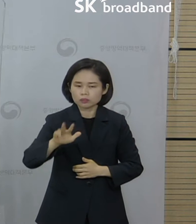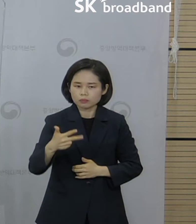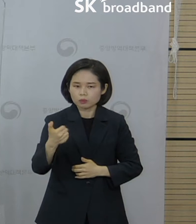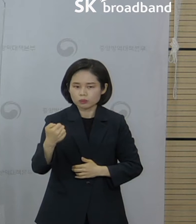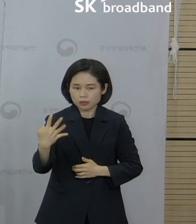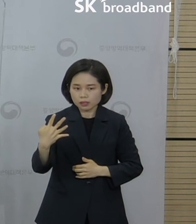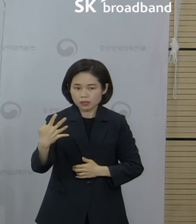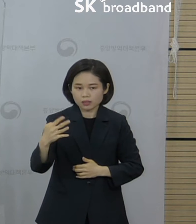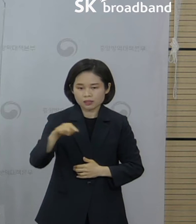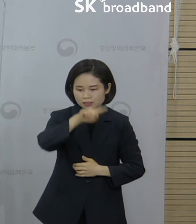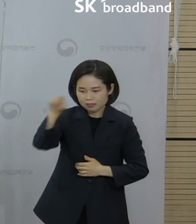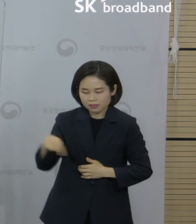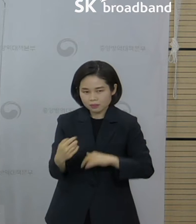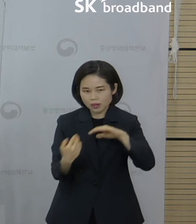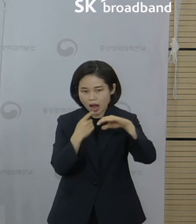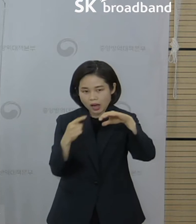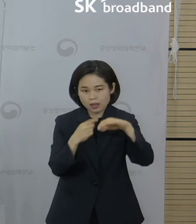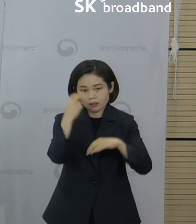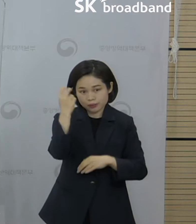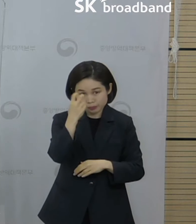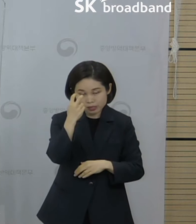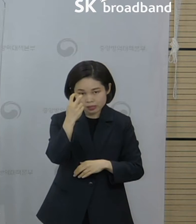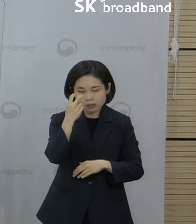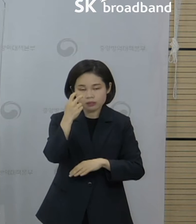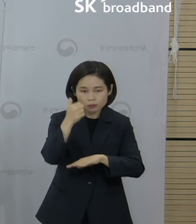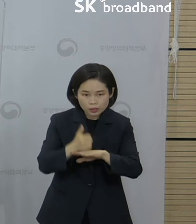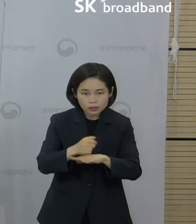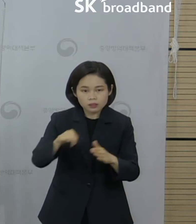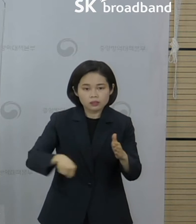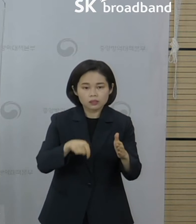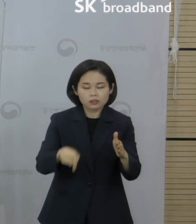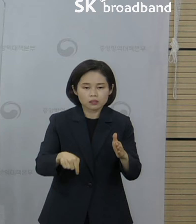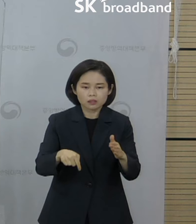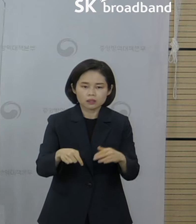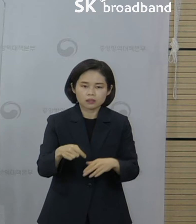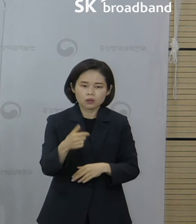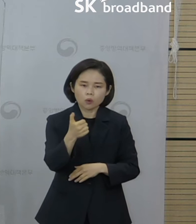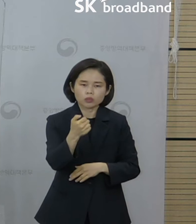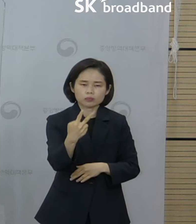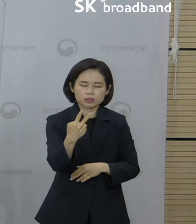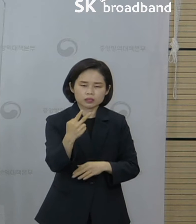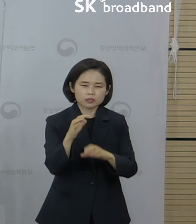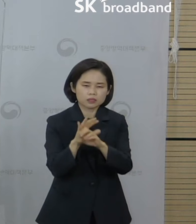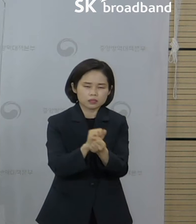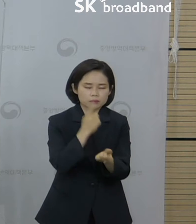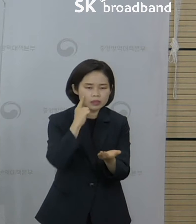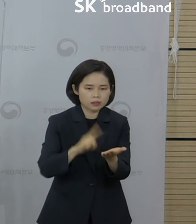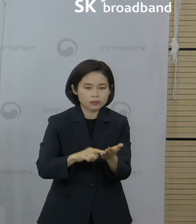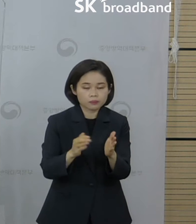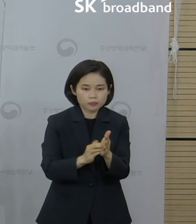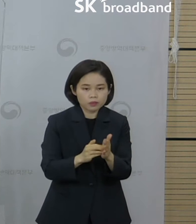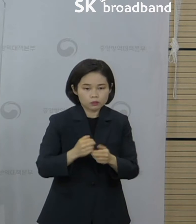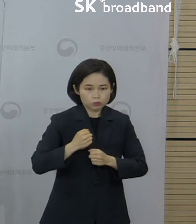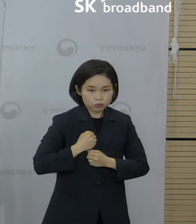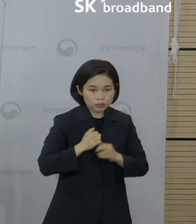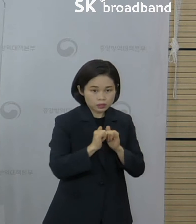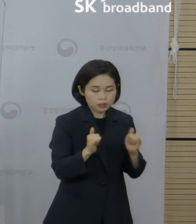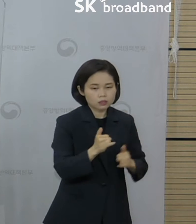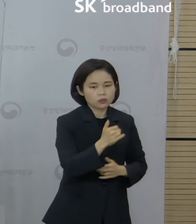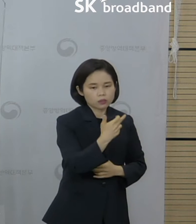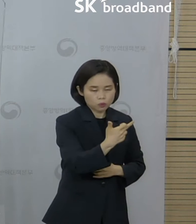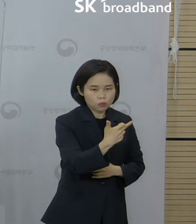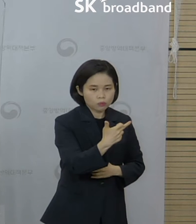9,754명에 대해서 검사를 실시하여서 이중총 52명, 이 중에는 입영 장병 중에